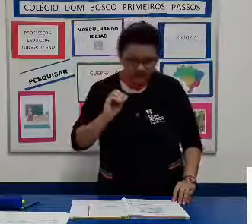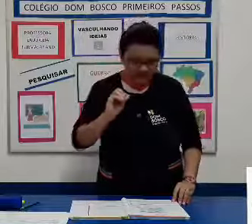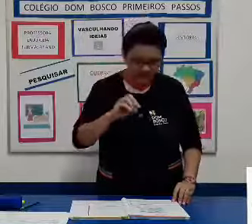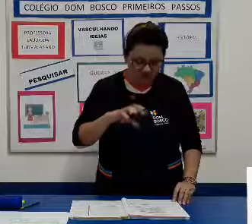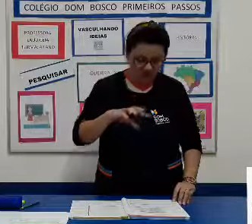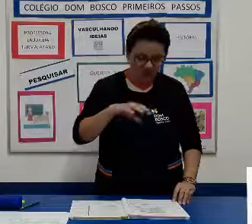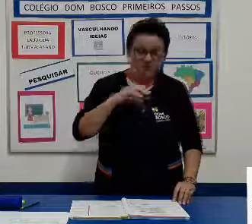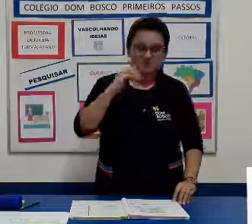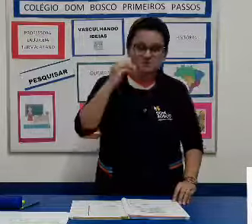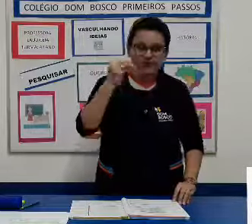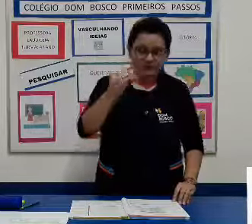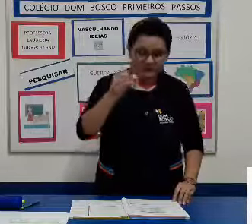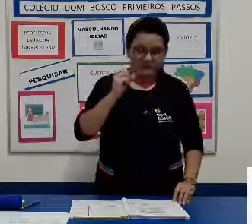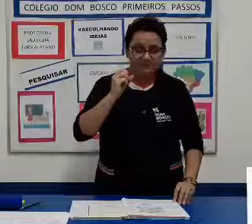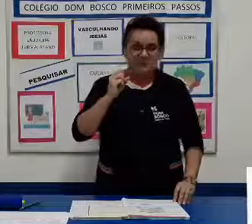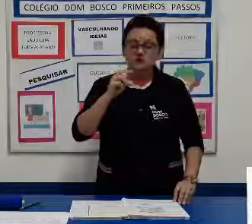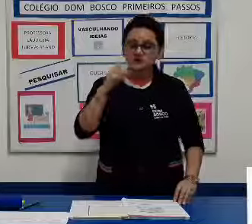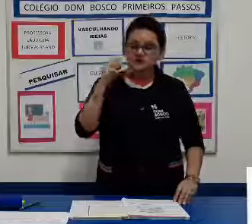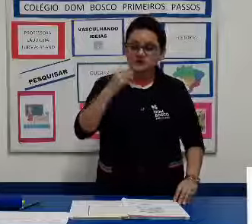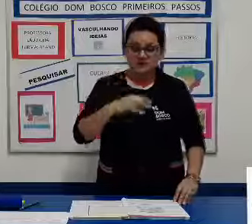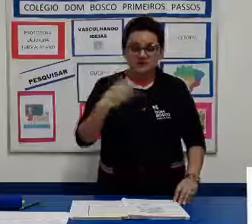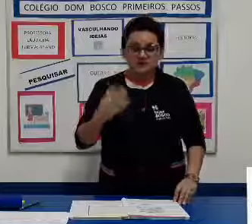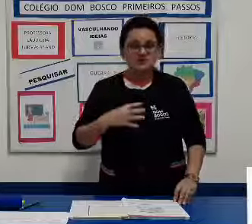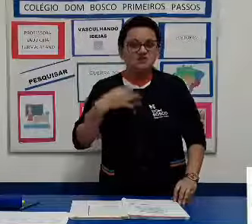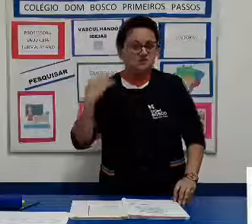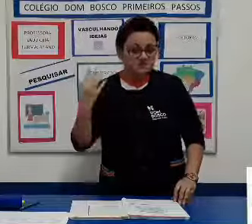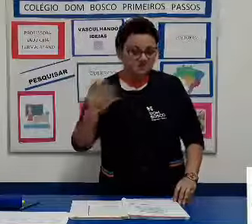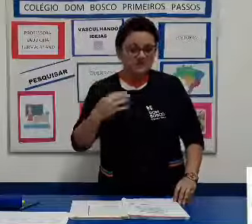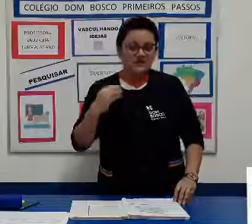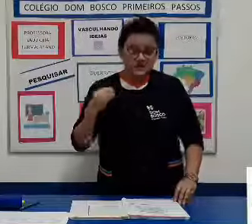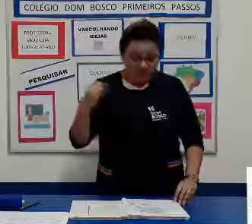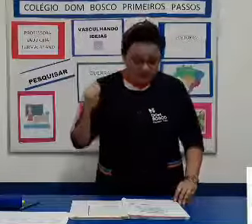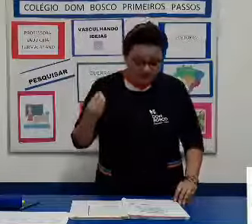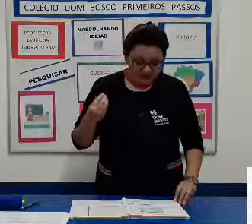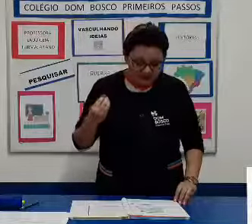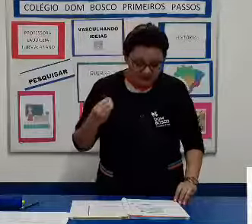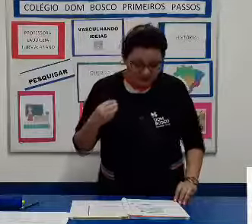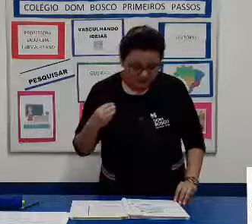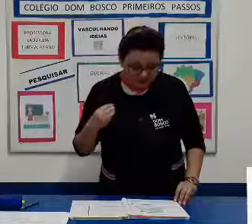a revolta de Beckman. Tudo tem no nosso texto que nós estamos vendo, né? Por exemplo,